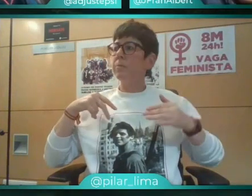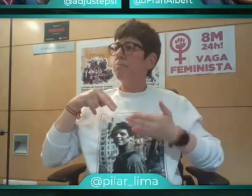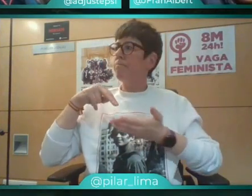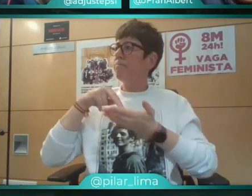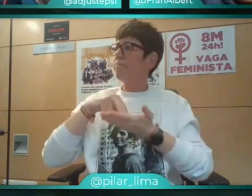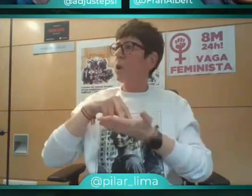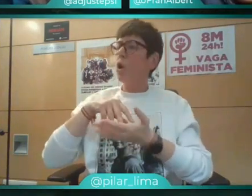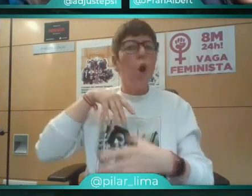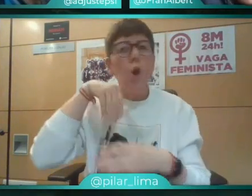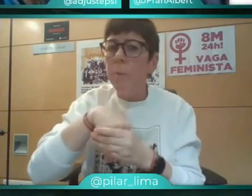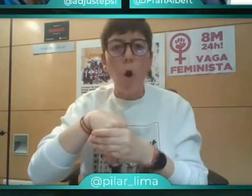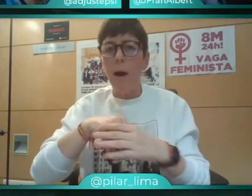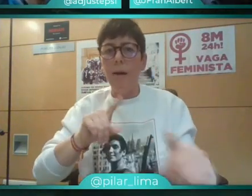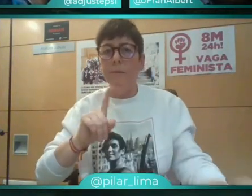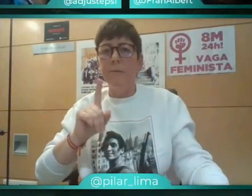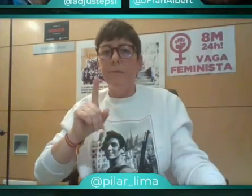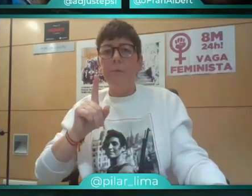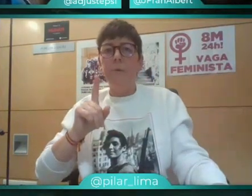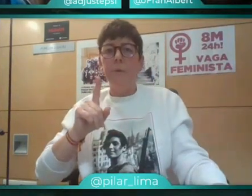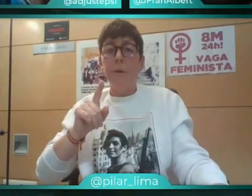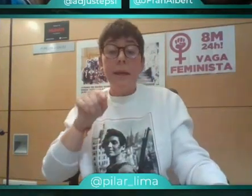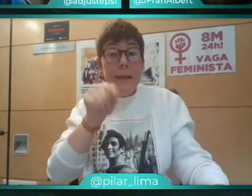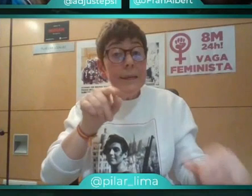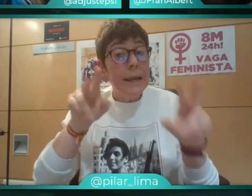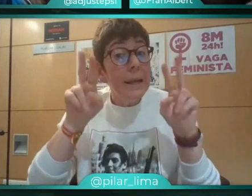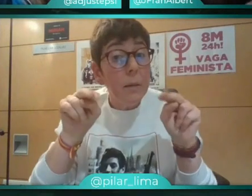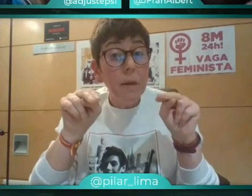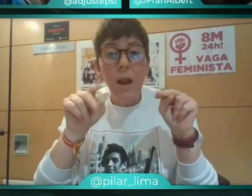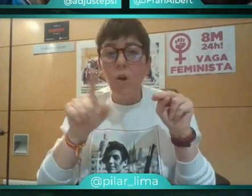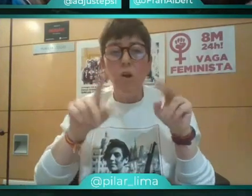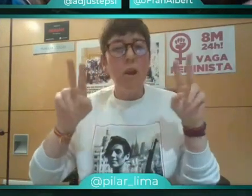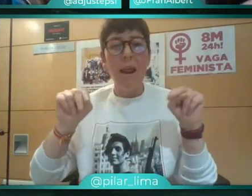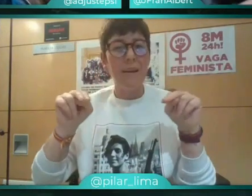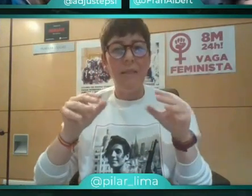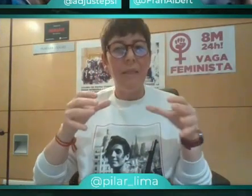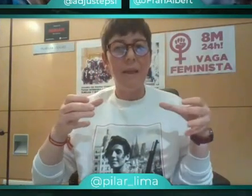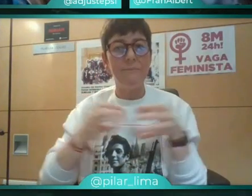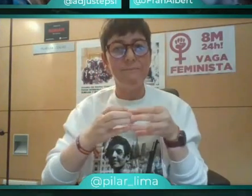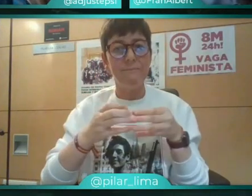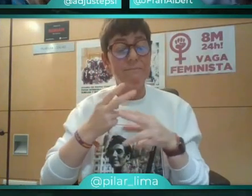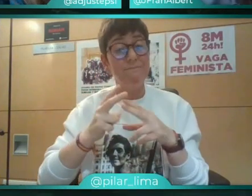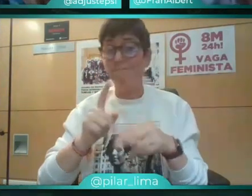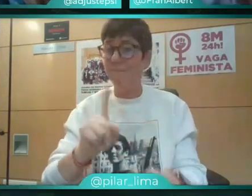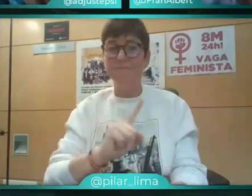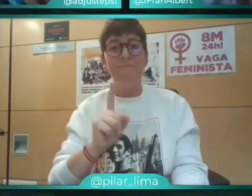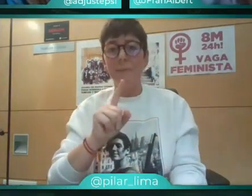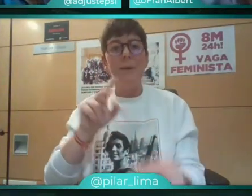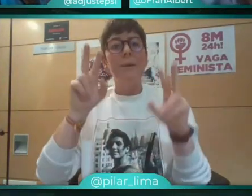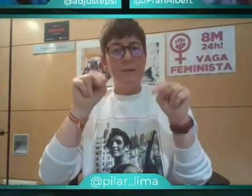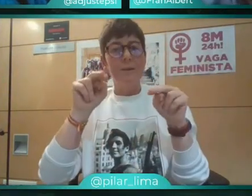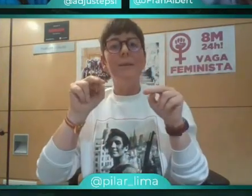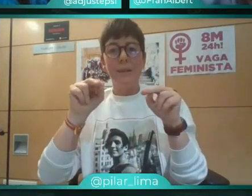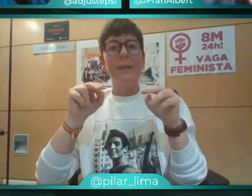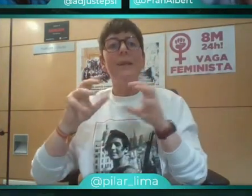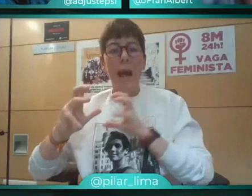silencio ese no posicionarse ese no mojarse y este tema no es un tema